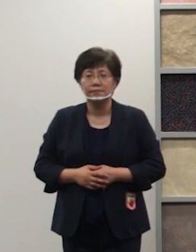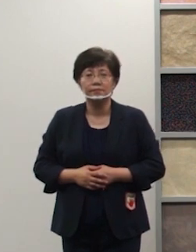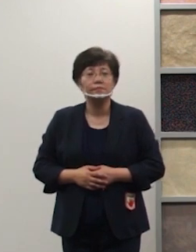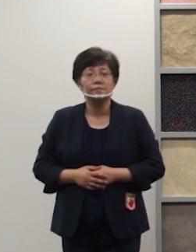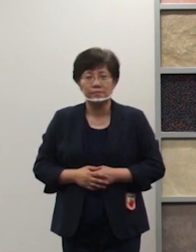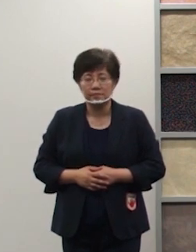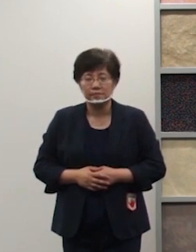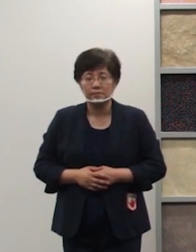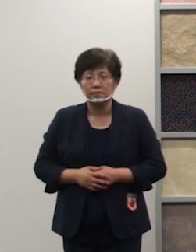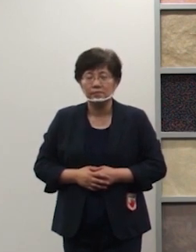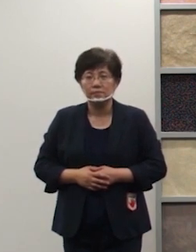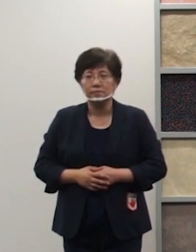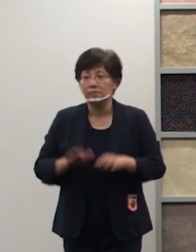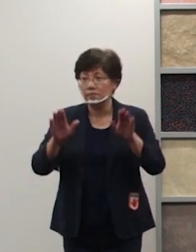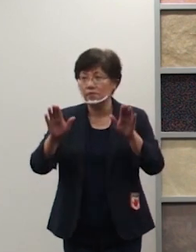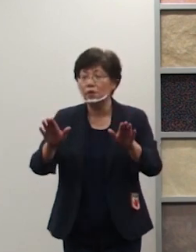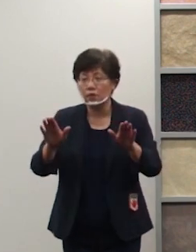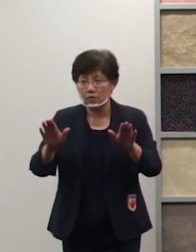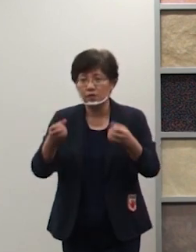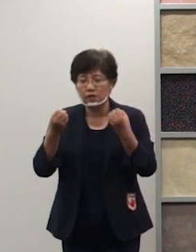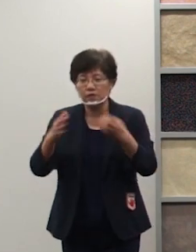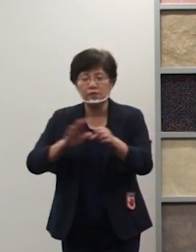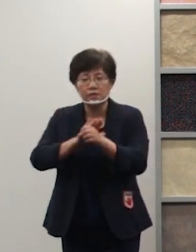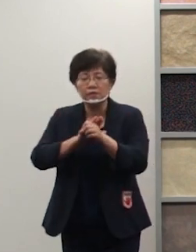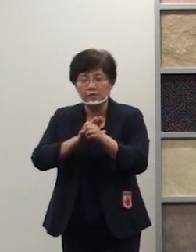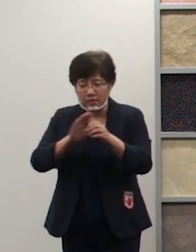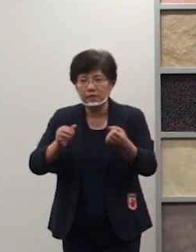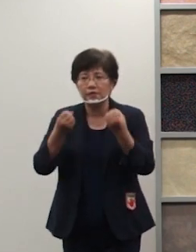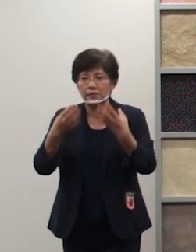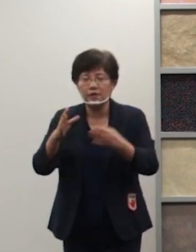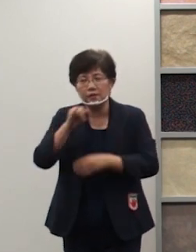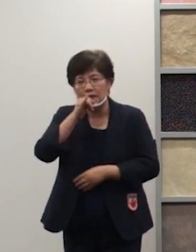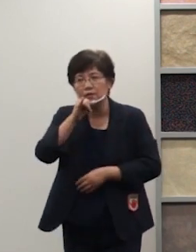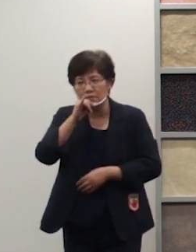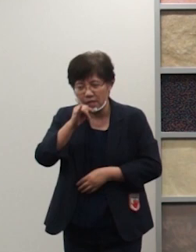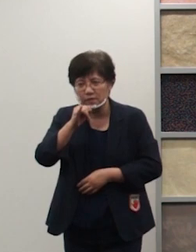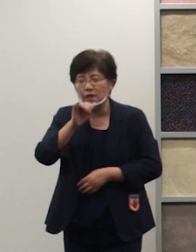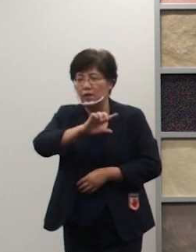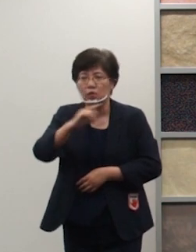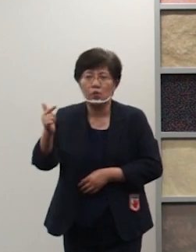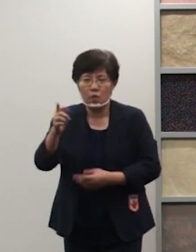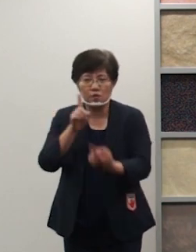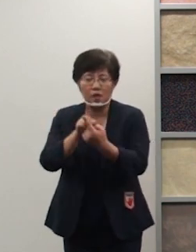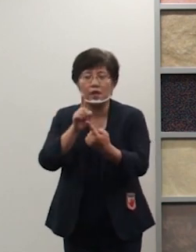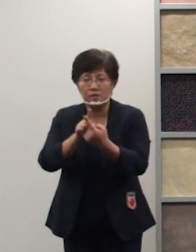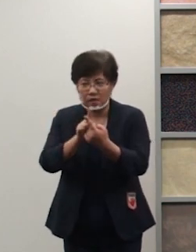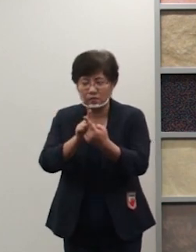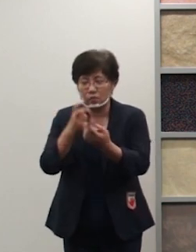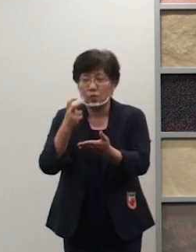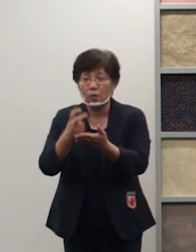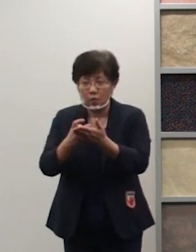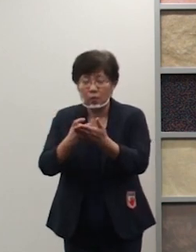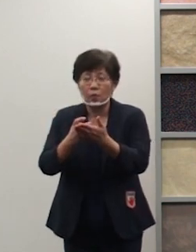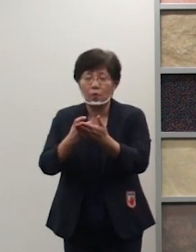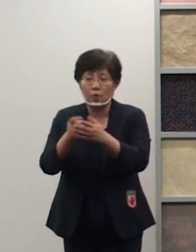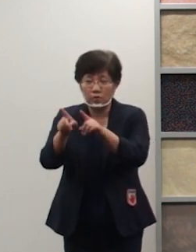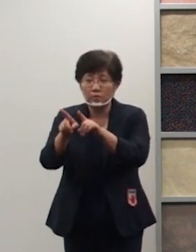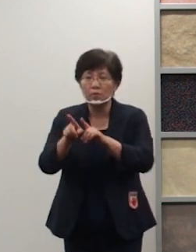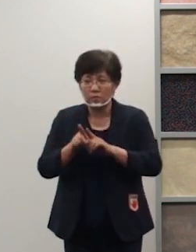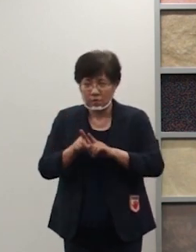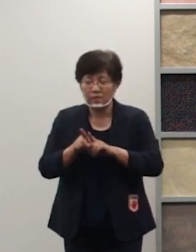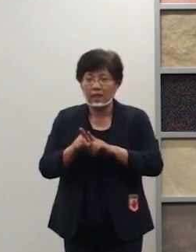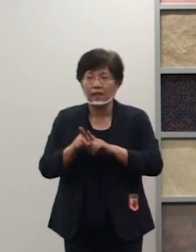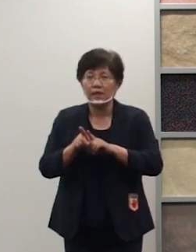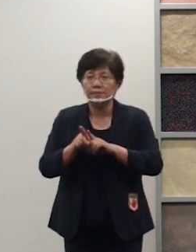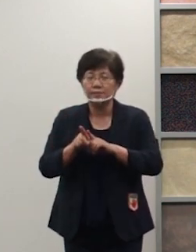表題に関しまして、この度新型インフルエンザ等、対策特別措置法第24条第9項に基